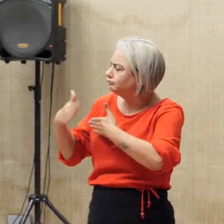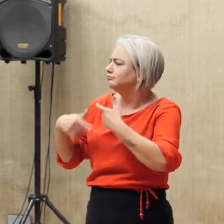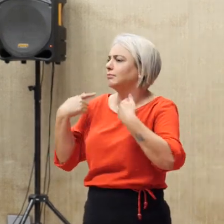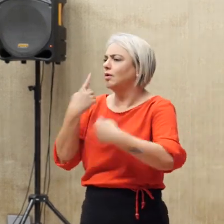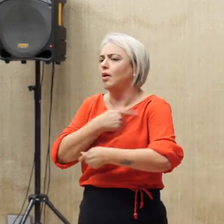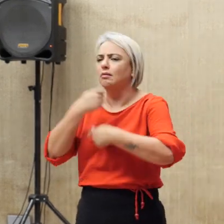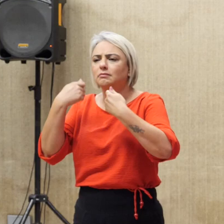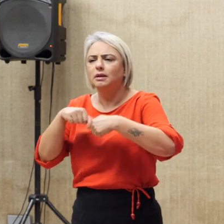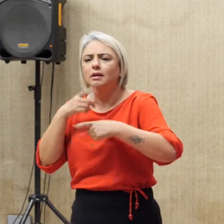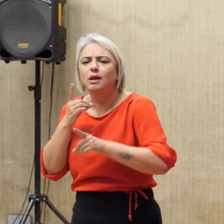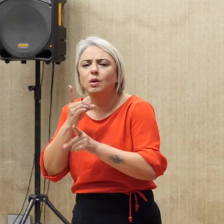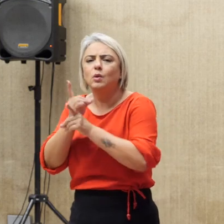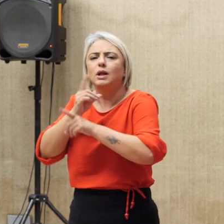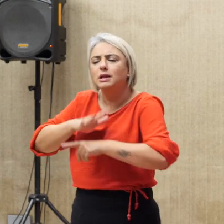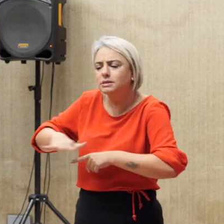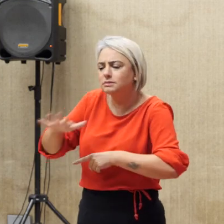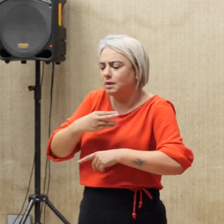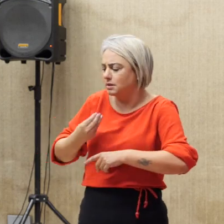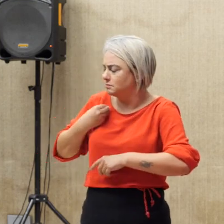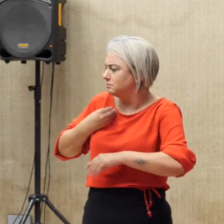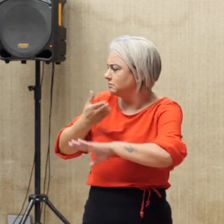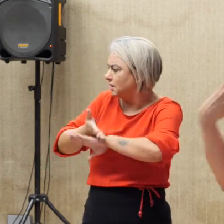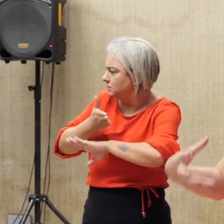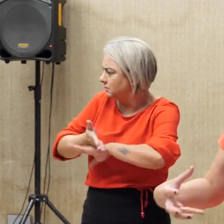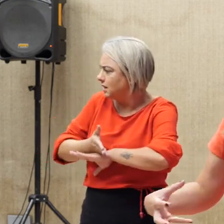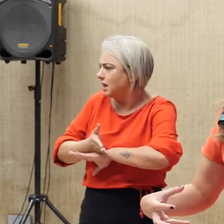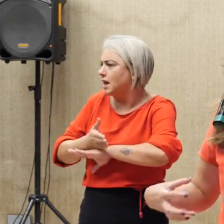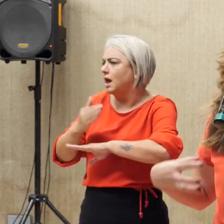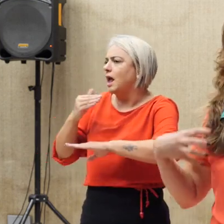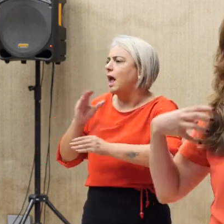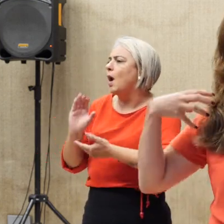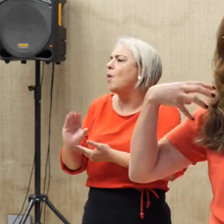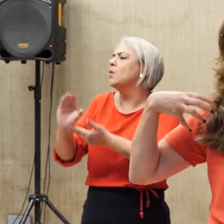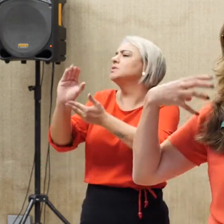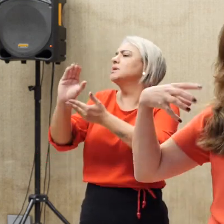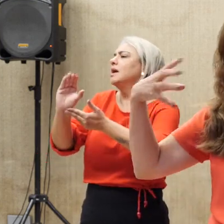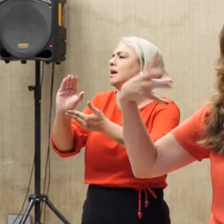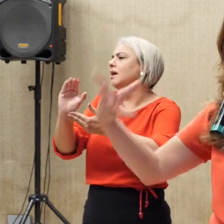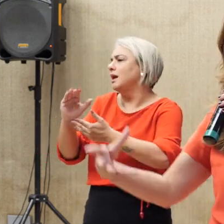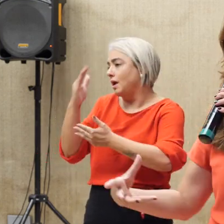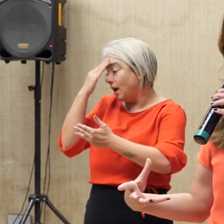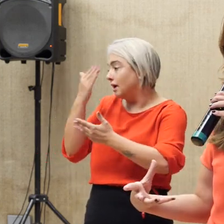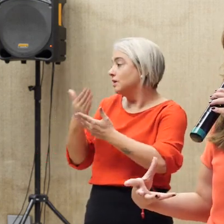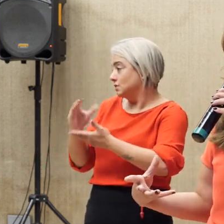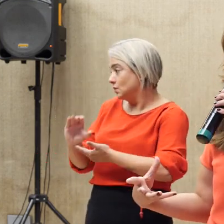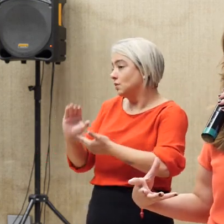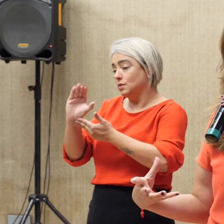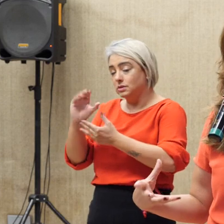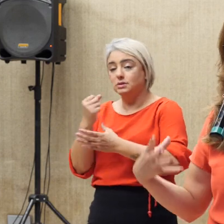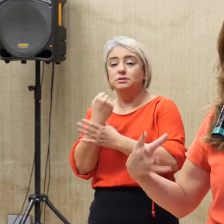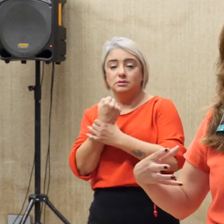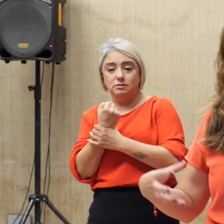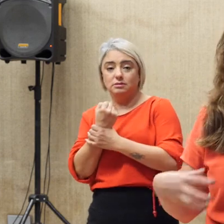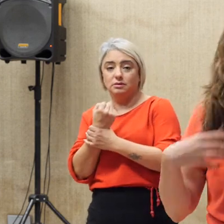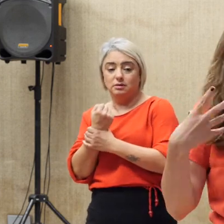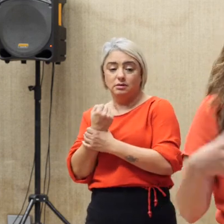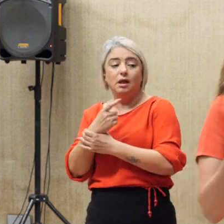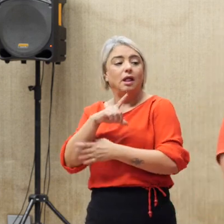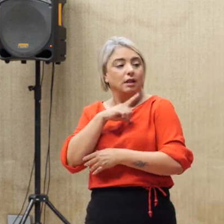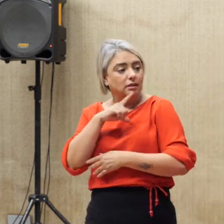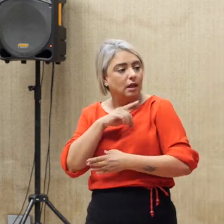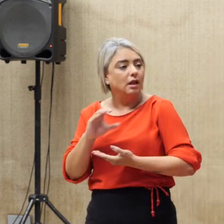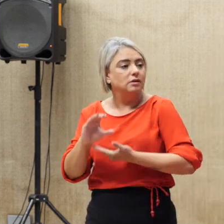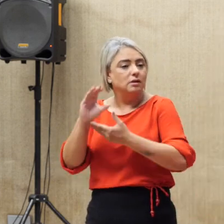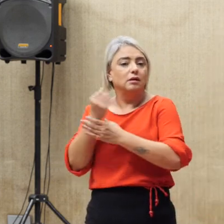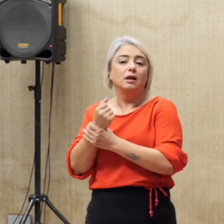gente precisa de encontrar espaços de participação. É conselho. Eu acredito muito no conselho de segurança, tá certo? A gente